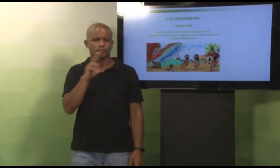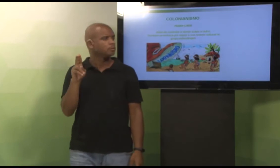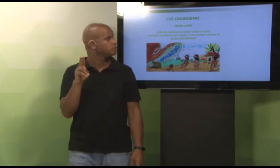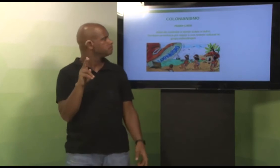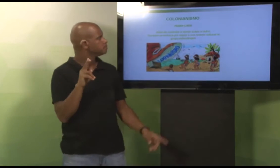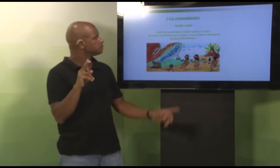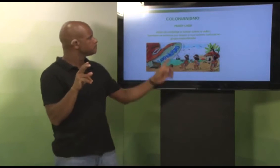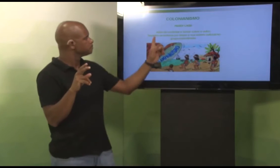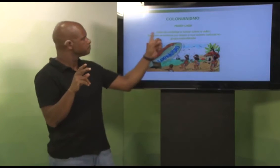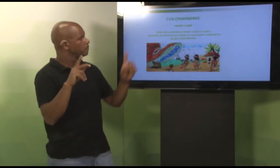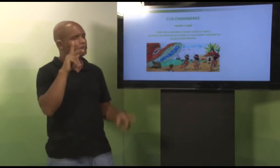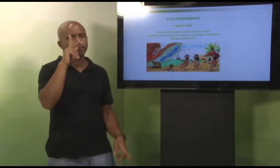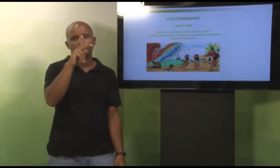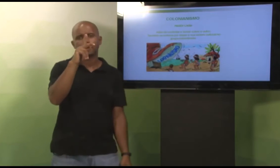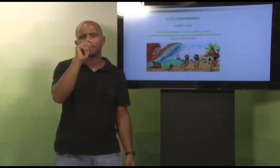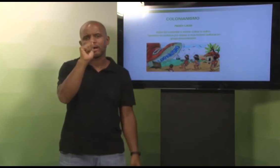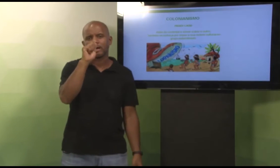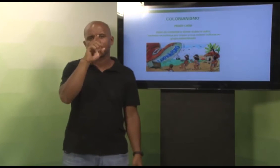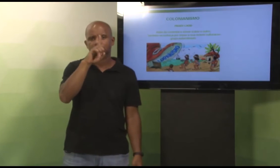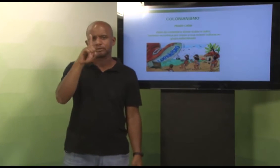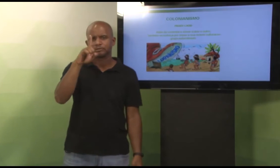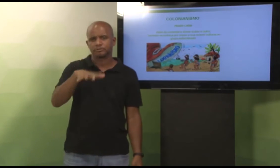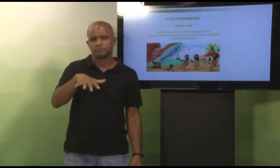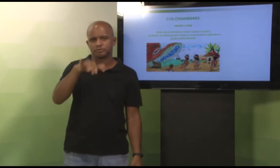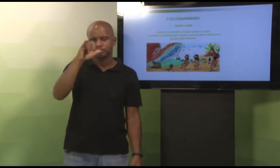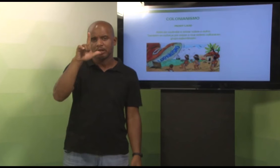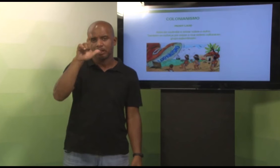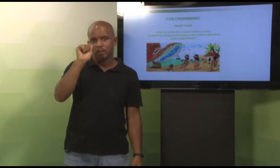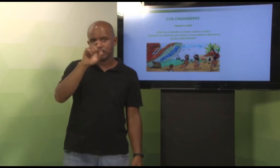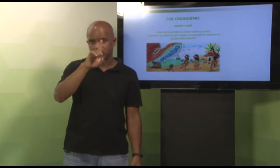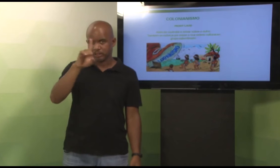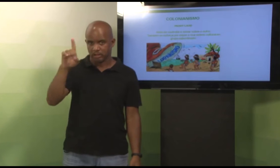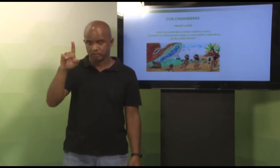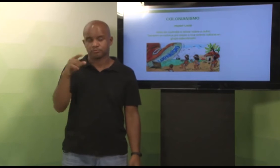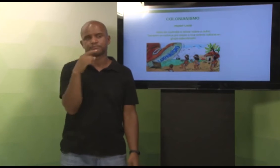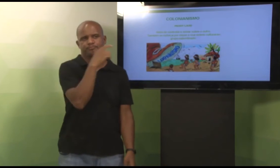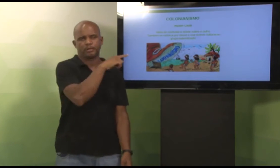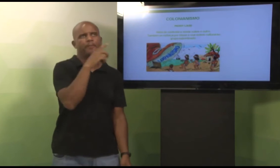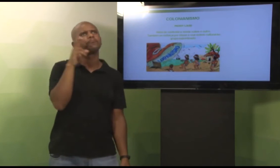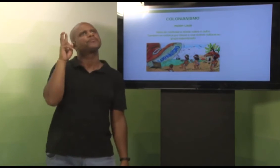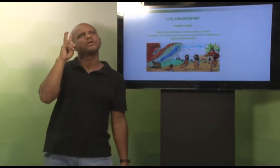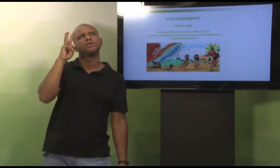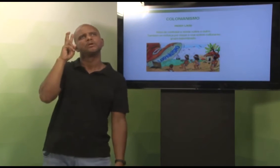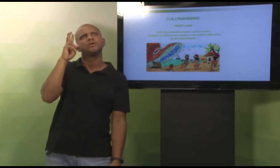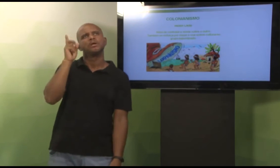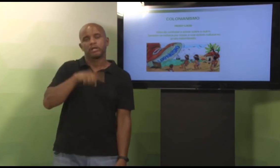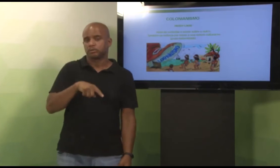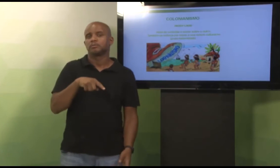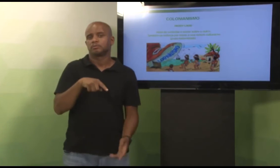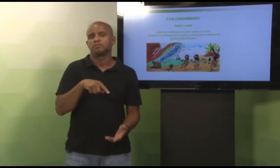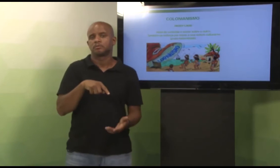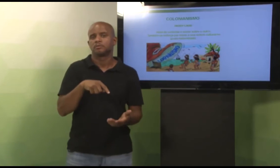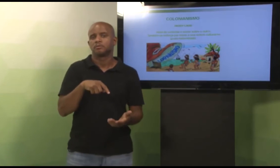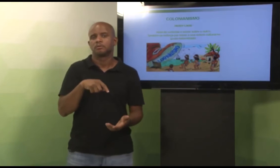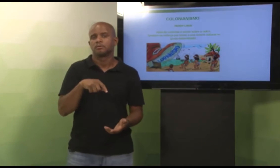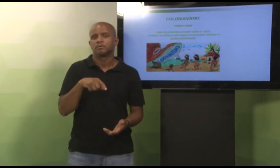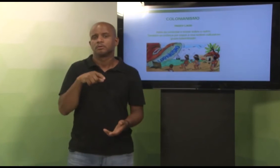há vitórias e perdas. Agora falaremos sobre Paddy Ladd.